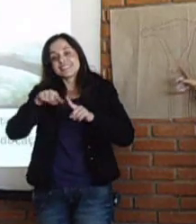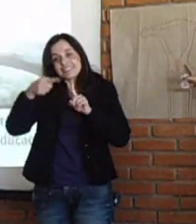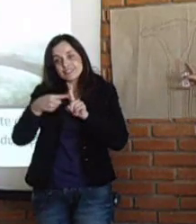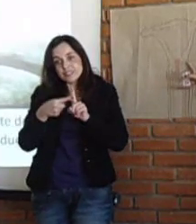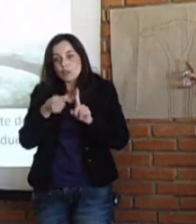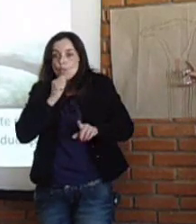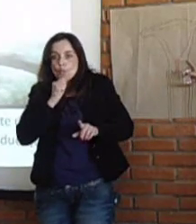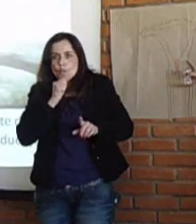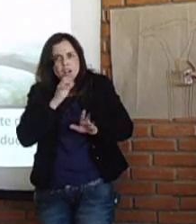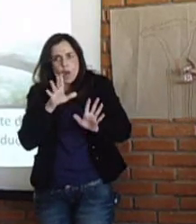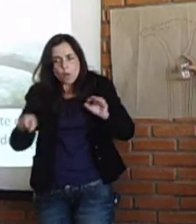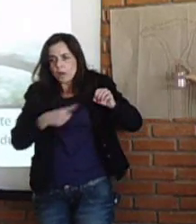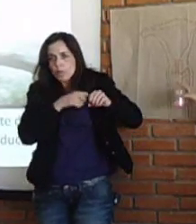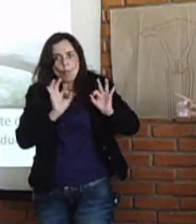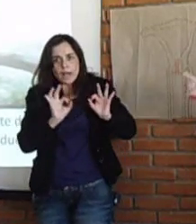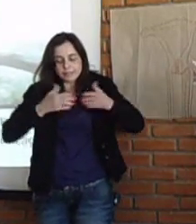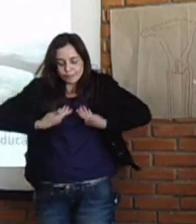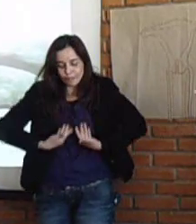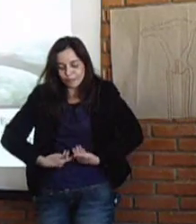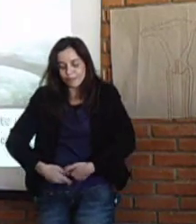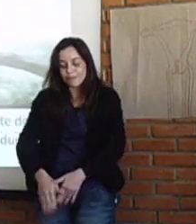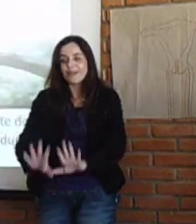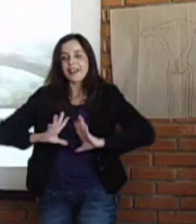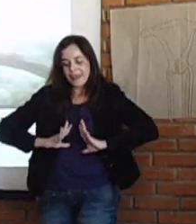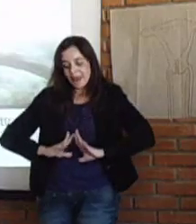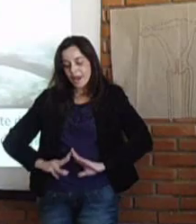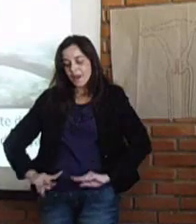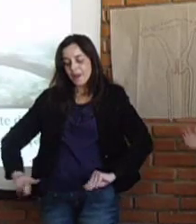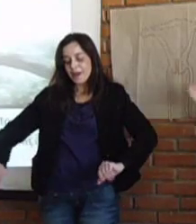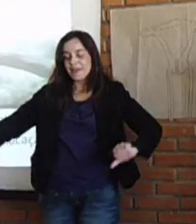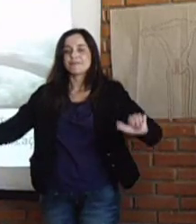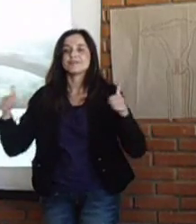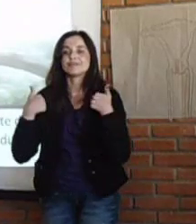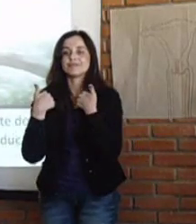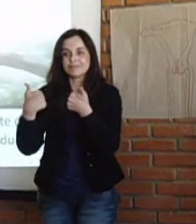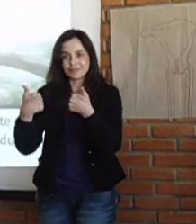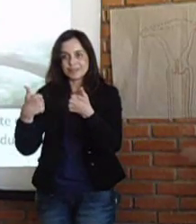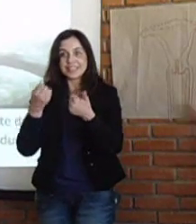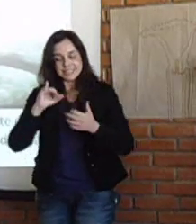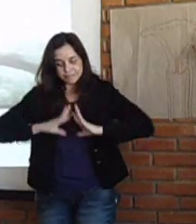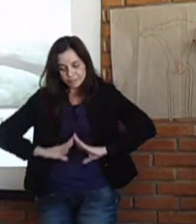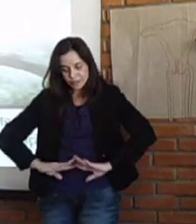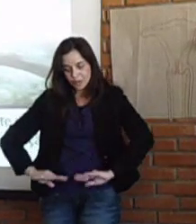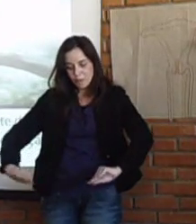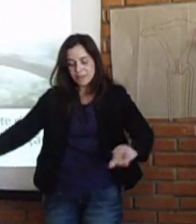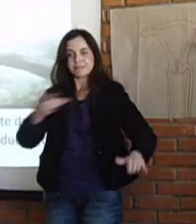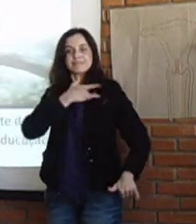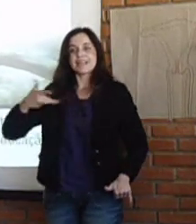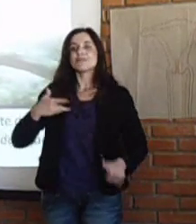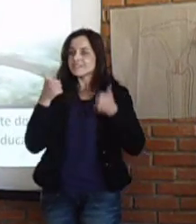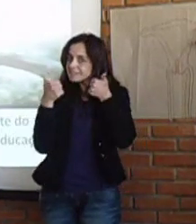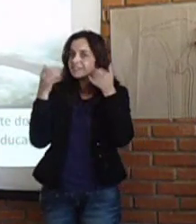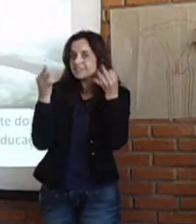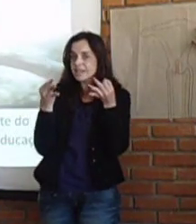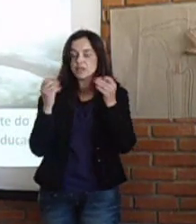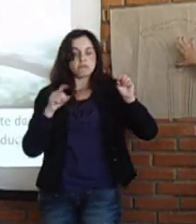de gravidez, é uma vida nova surgindo. Se menstruou, é sinal que está sadia, que a menina ovula e que esse óvulo